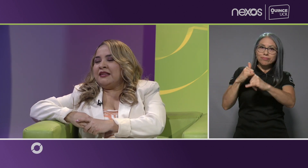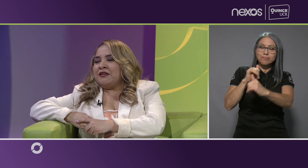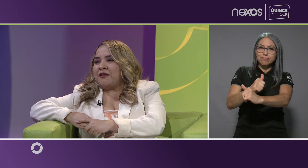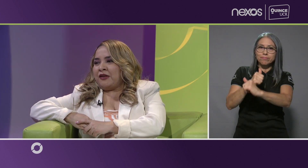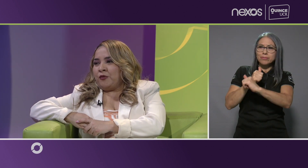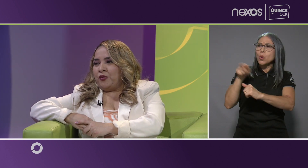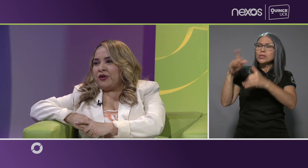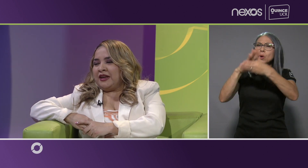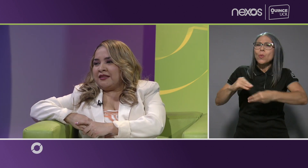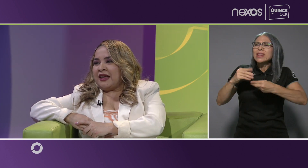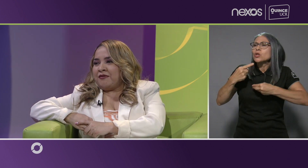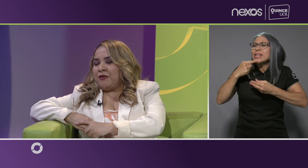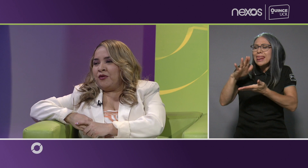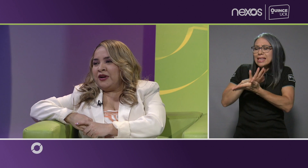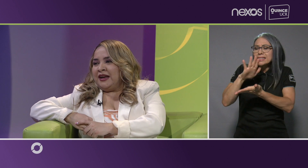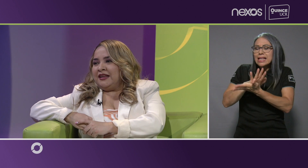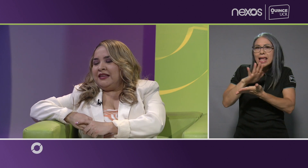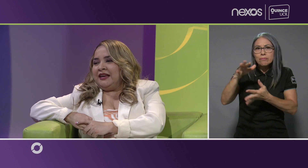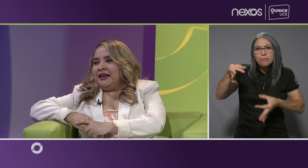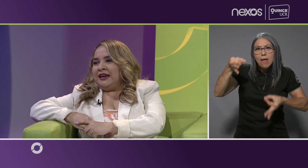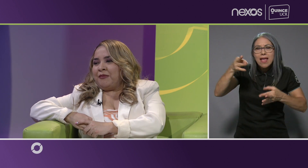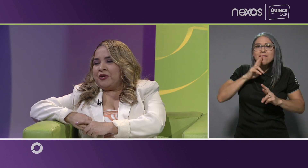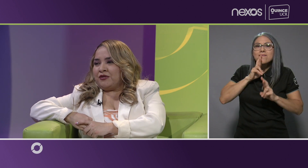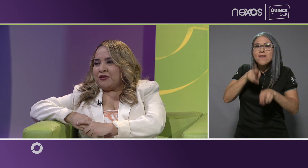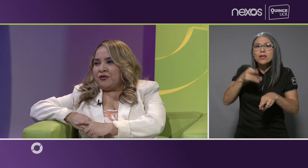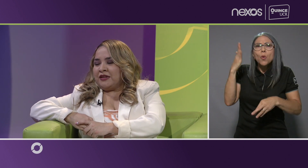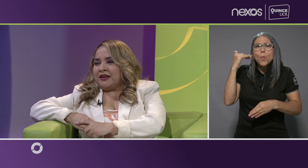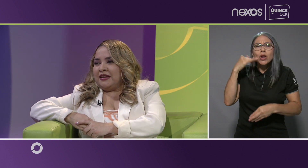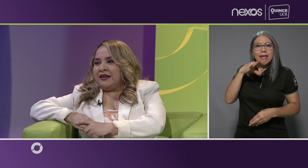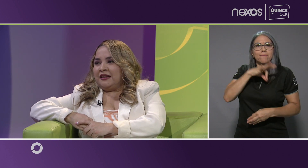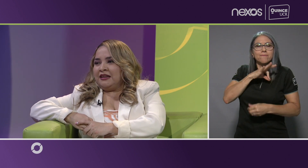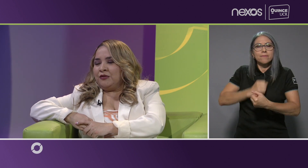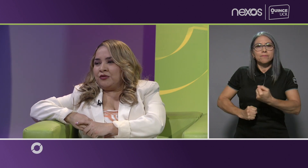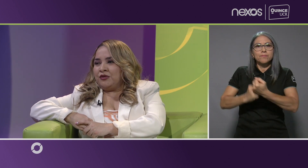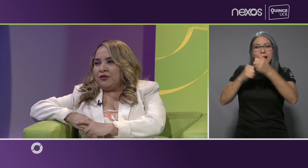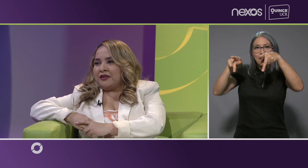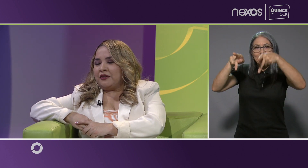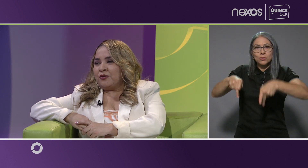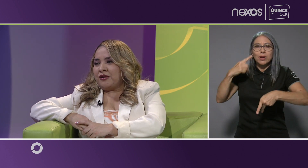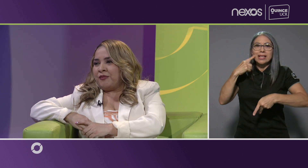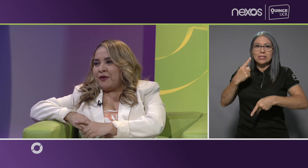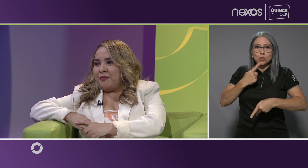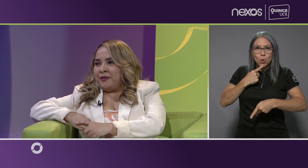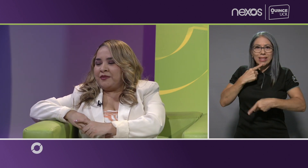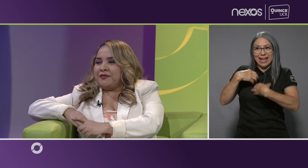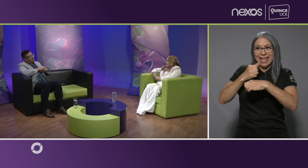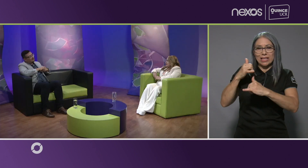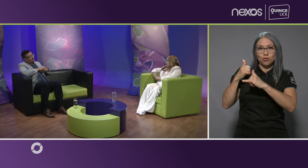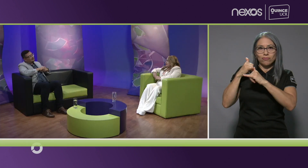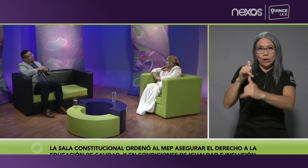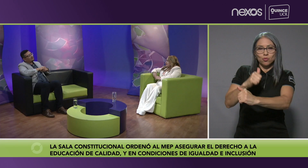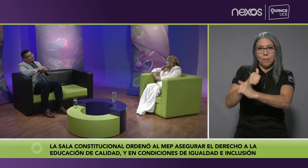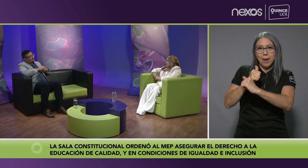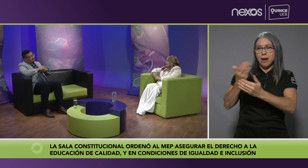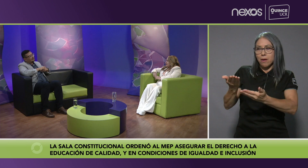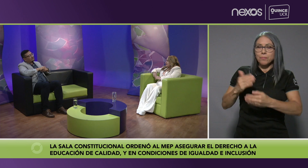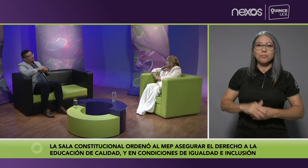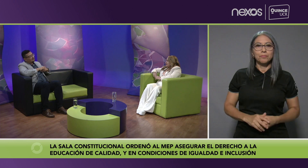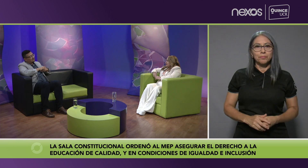cuéntenos qué dice el fallo, por qué está a favor de la persona sorda que denunció en este recurso de amparo al MEP.